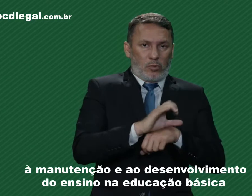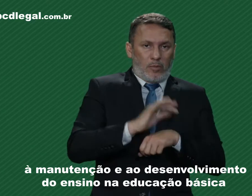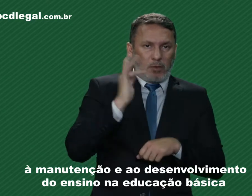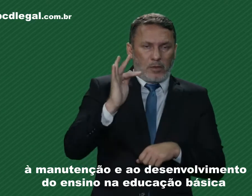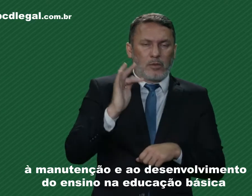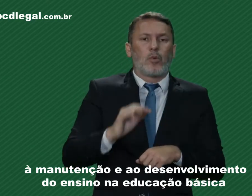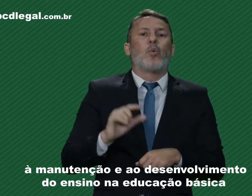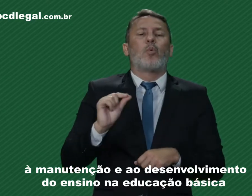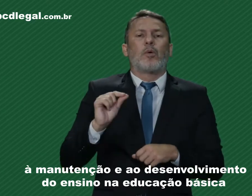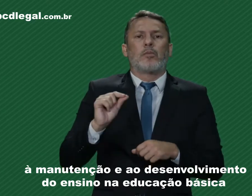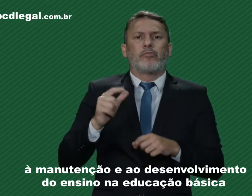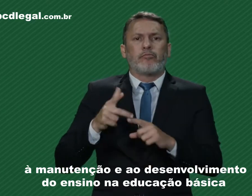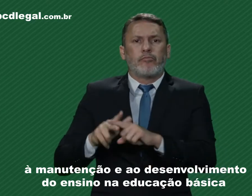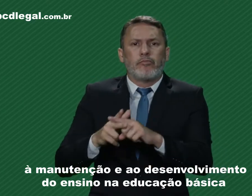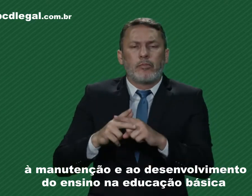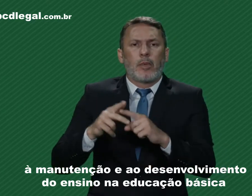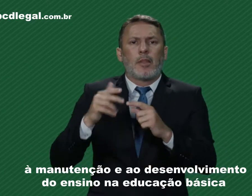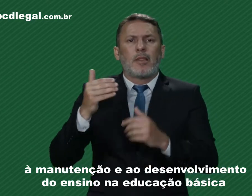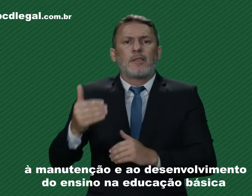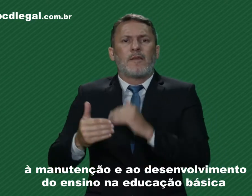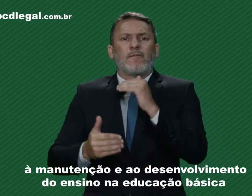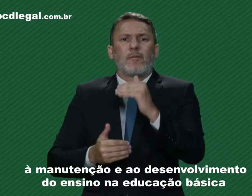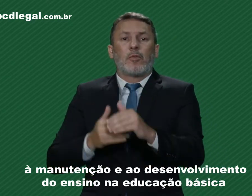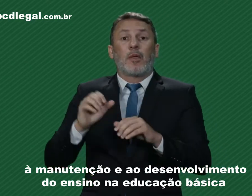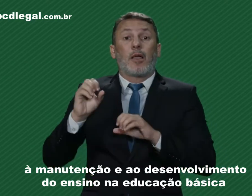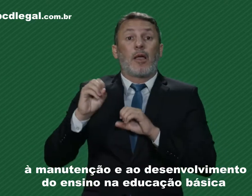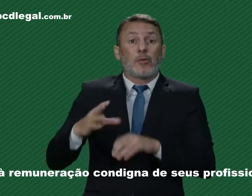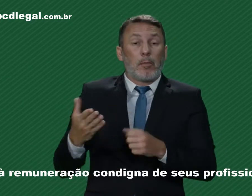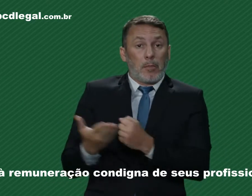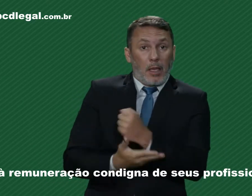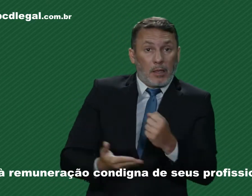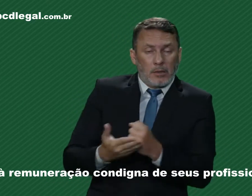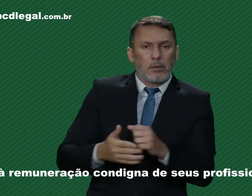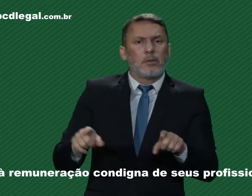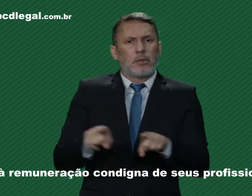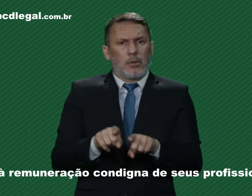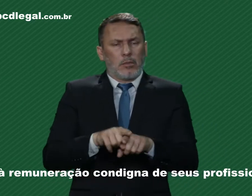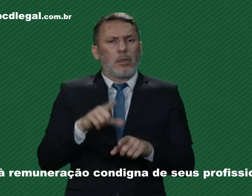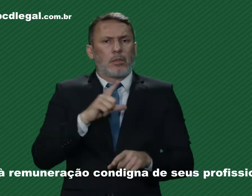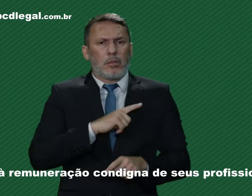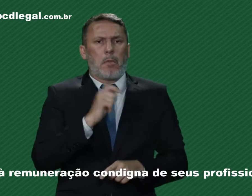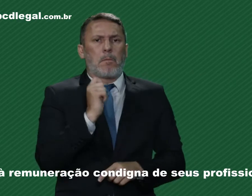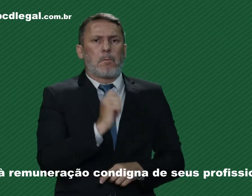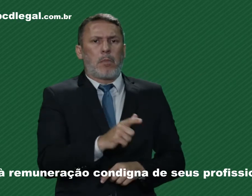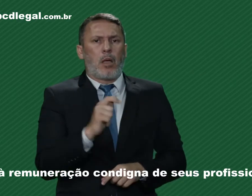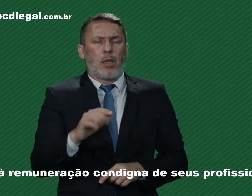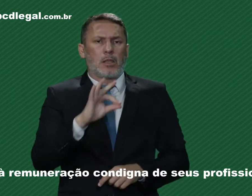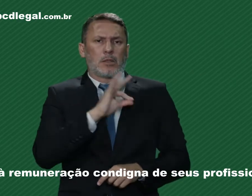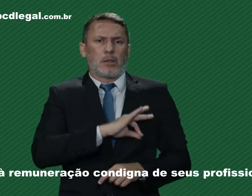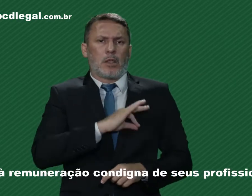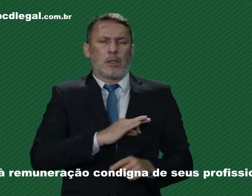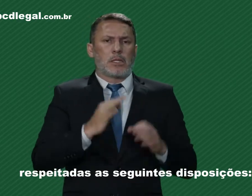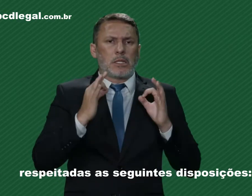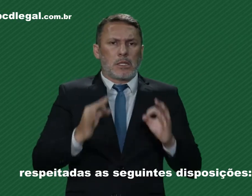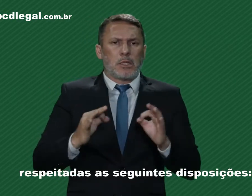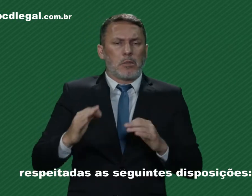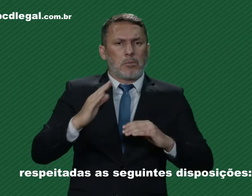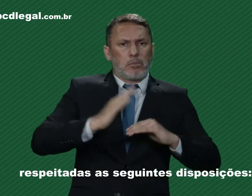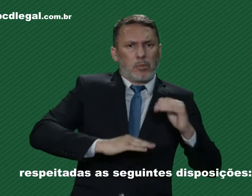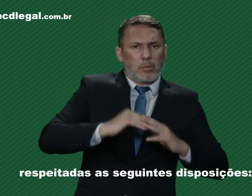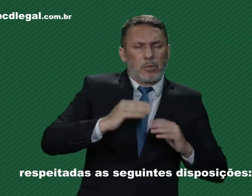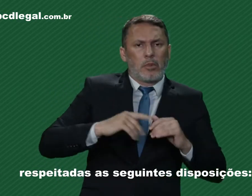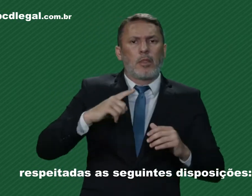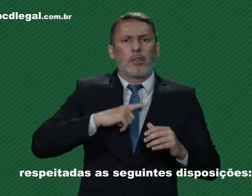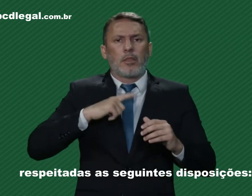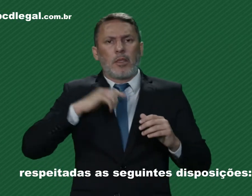manutenção e ao desenvolvimento do ensino na educação básica e à remuneração condigna de seus profissionais,